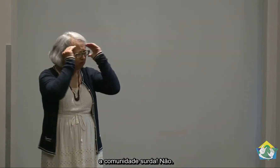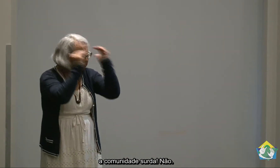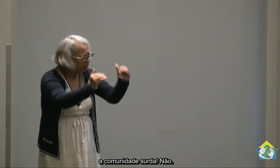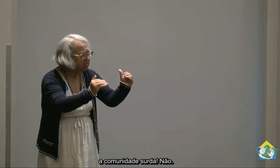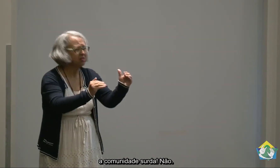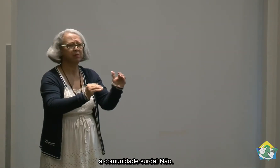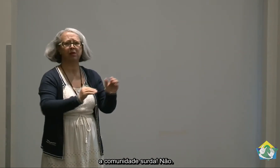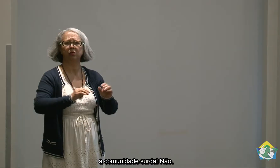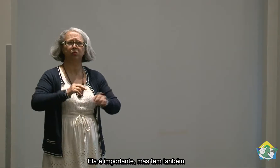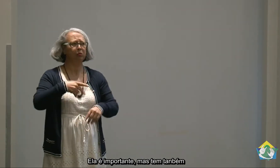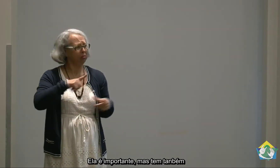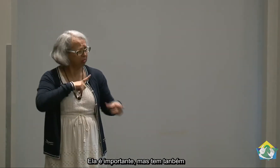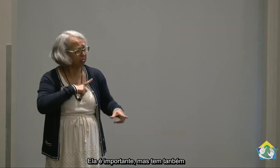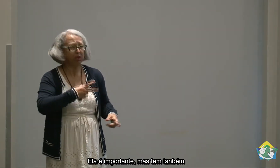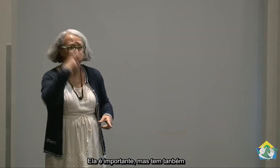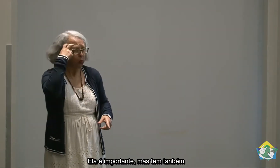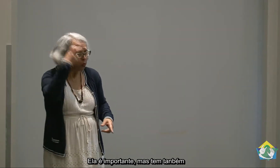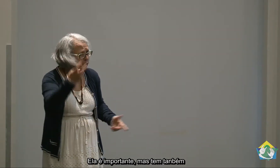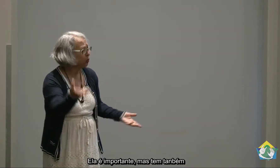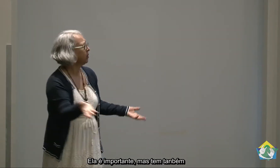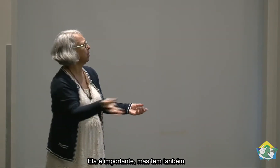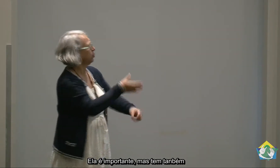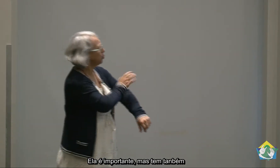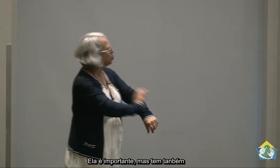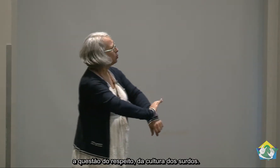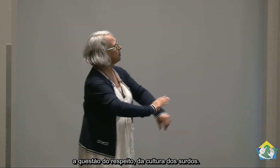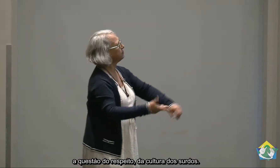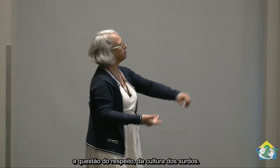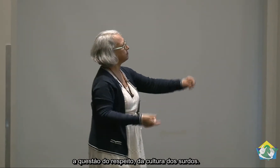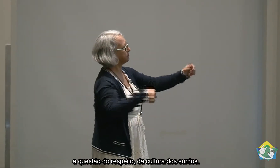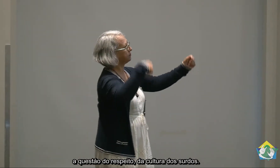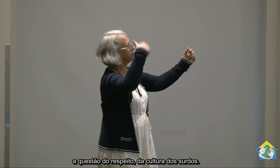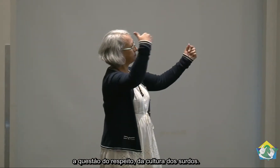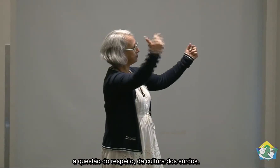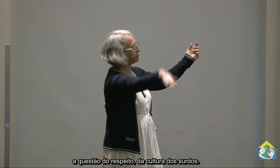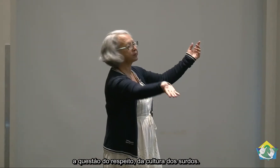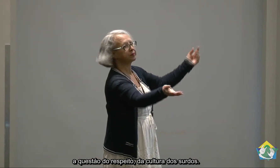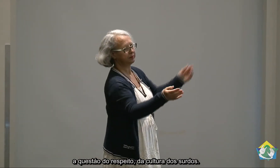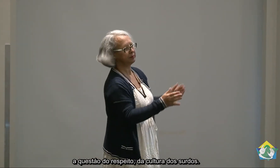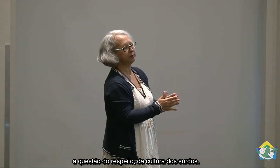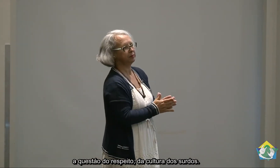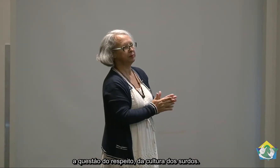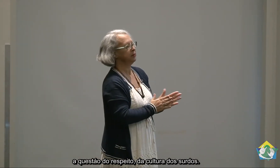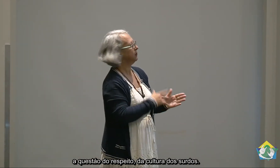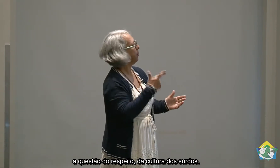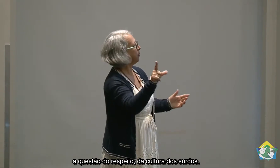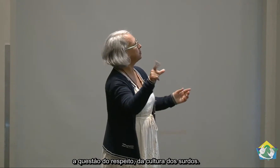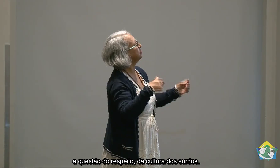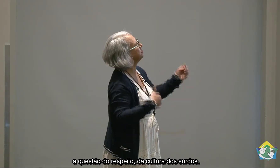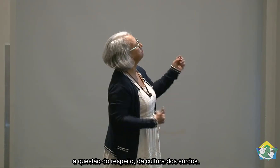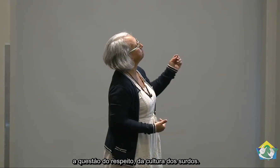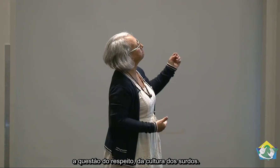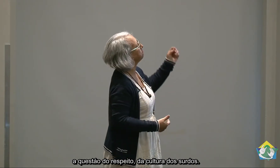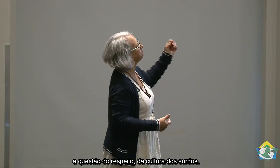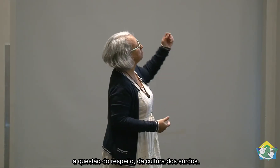surda. Não, ela é importante, mas tem também a questão do respeito, da cultura dos